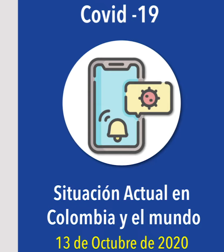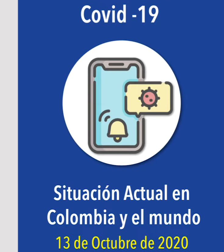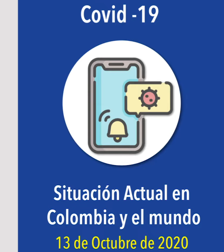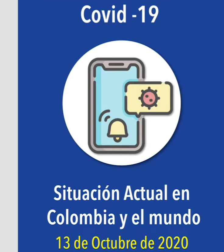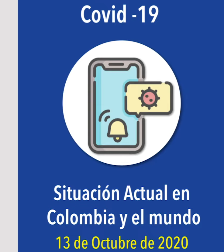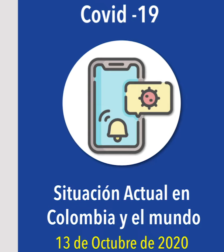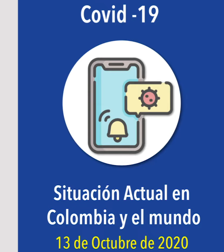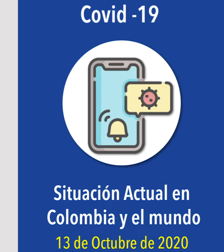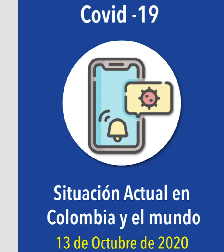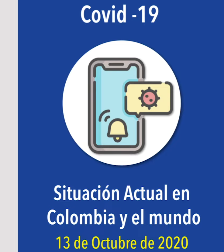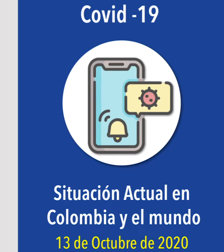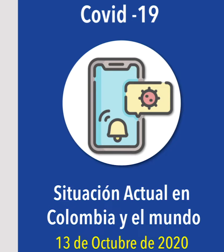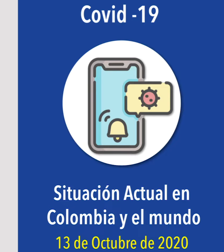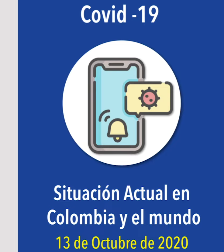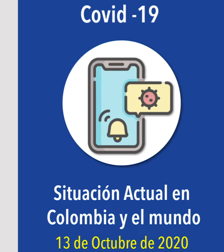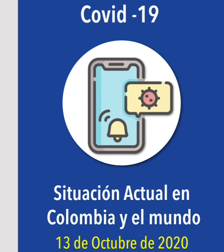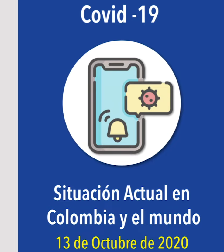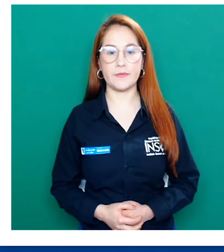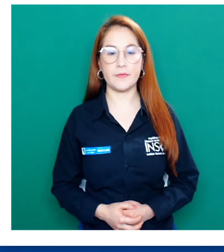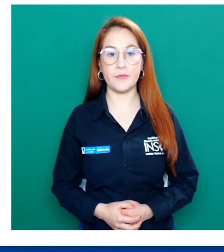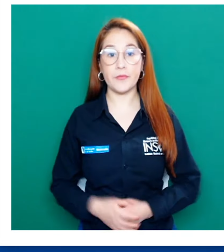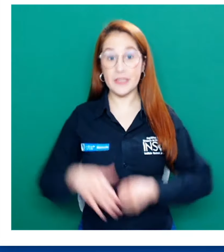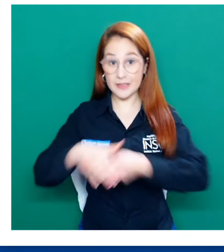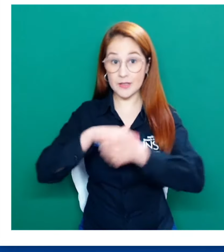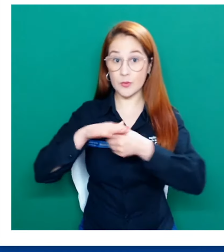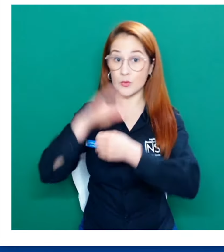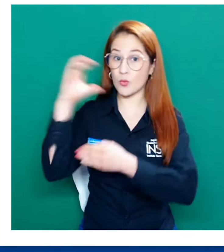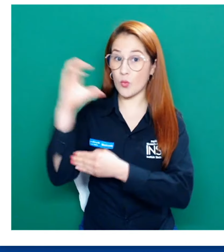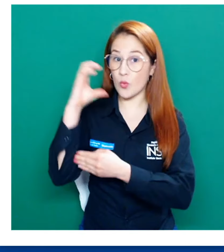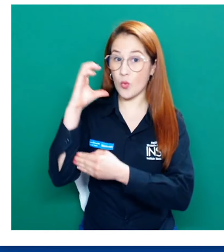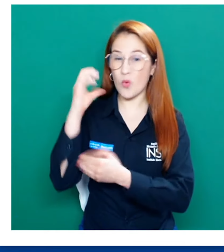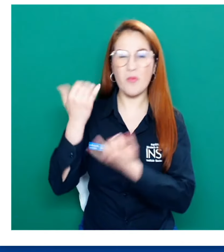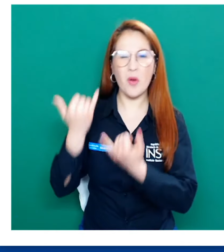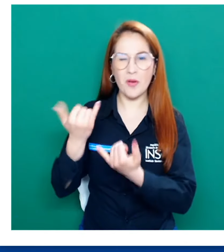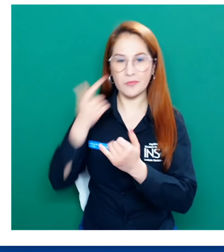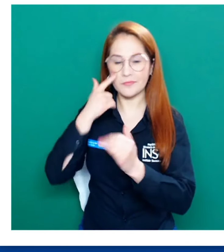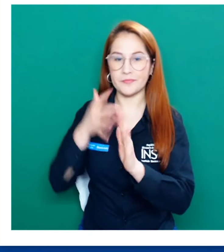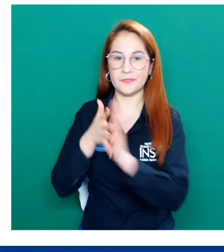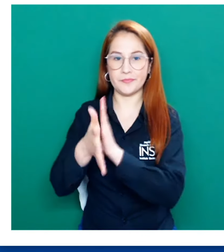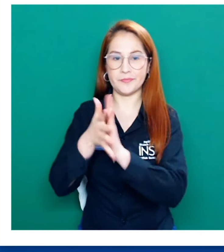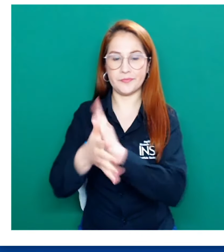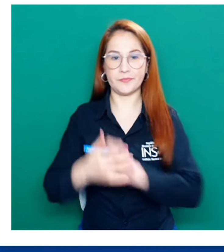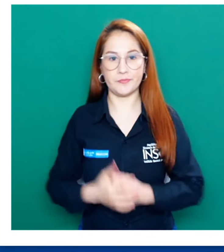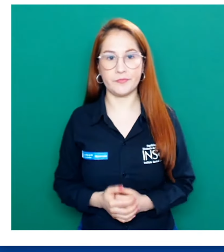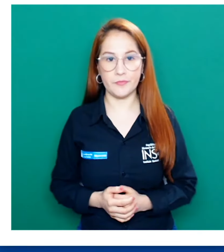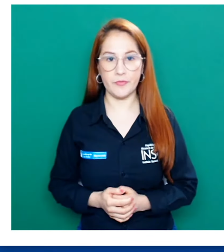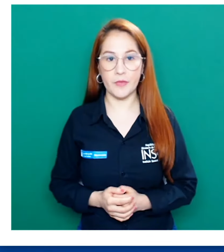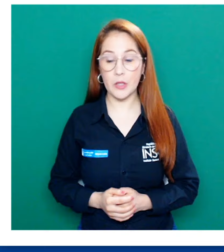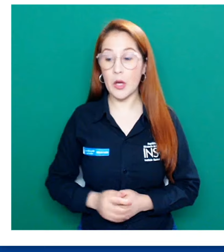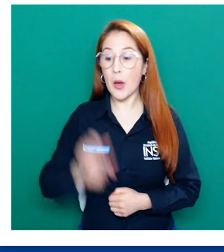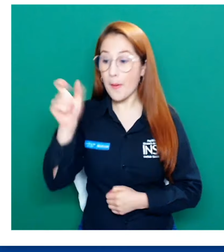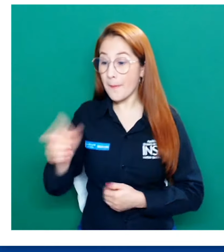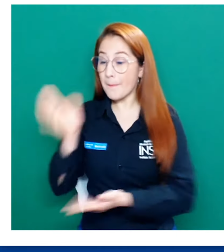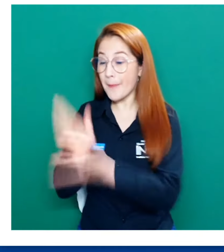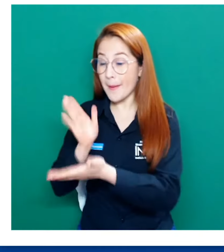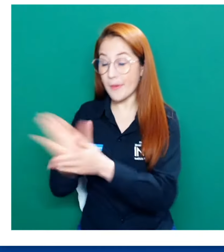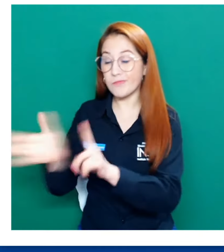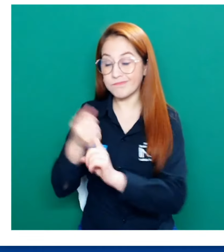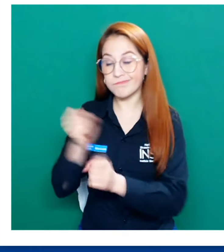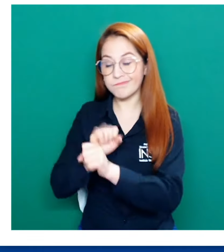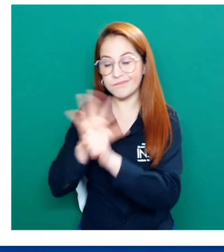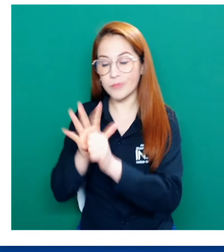octubre de 2020. La situación en Colombia es la siguiente. Número de casos